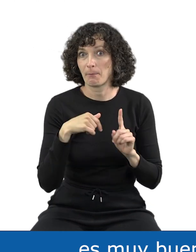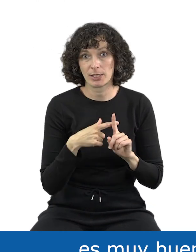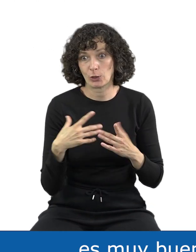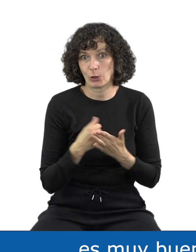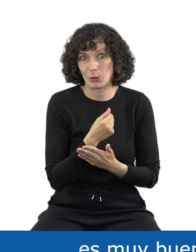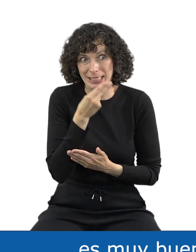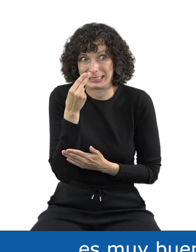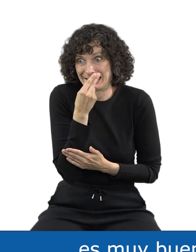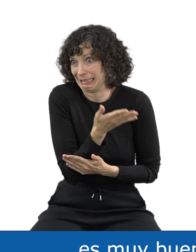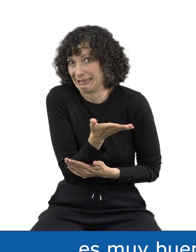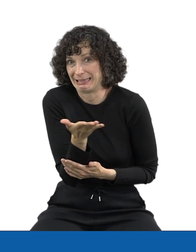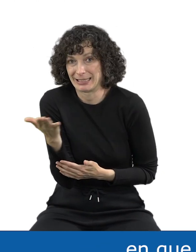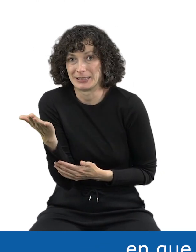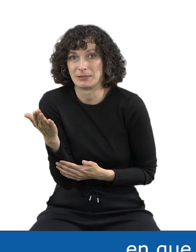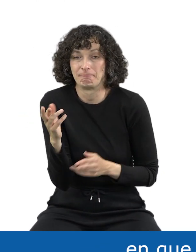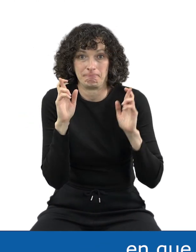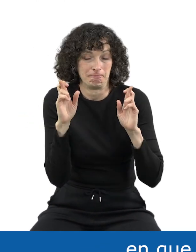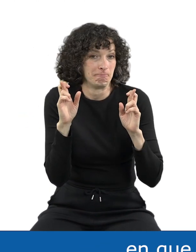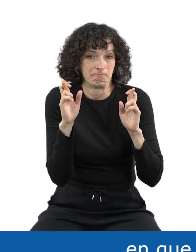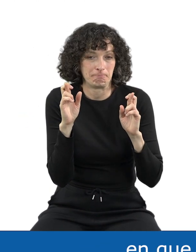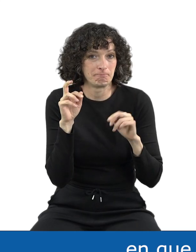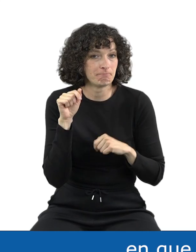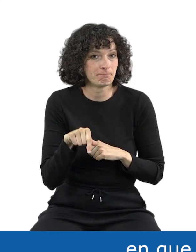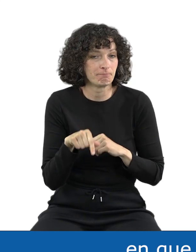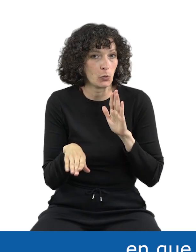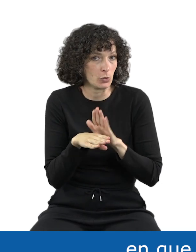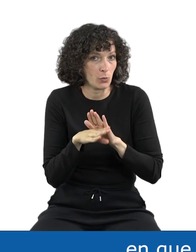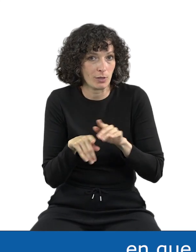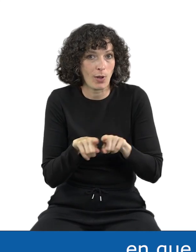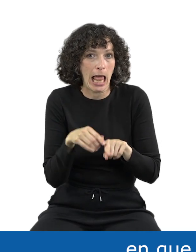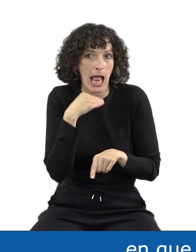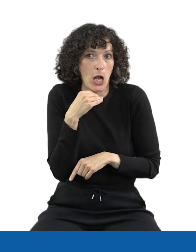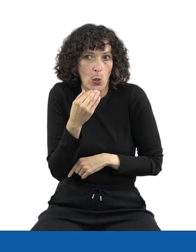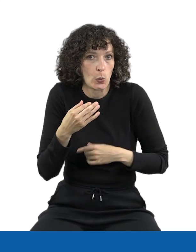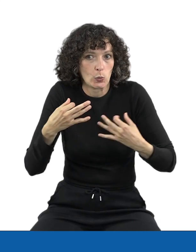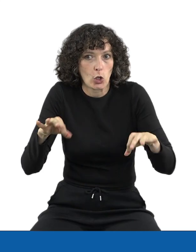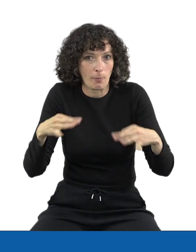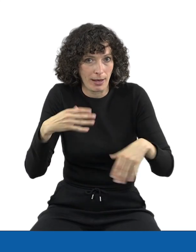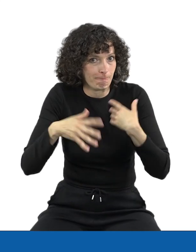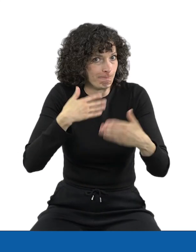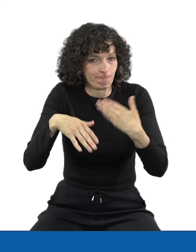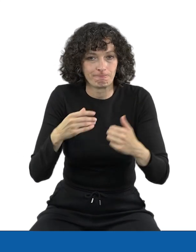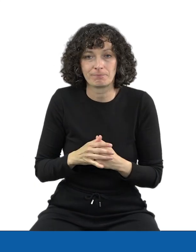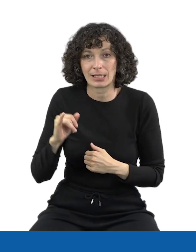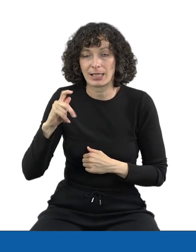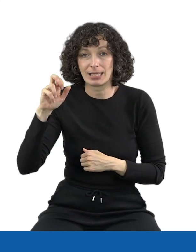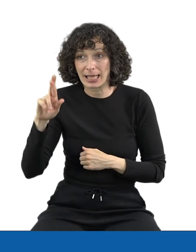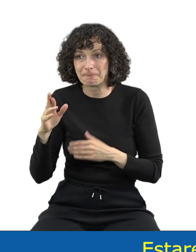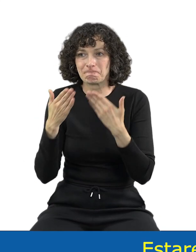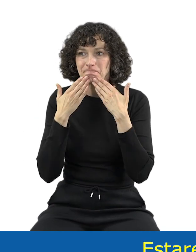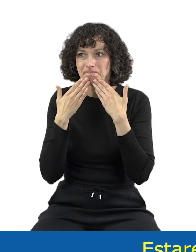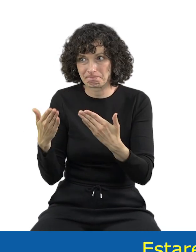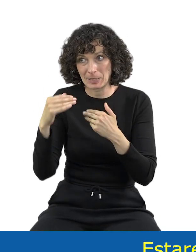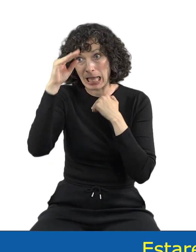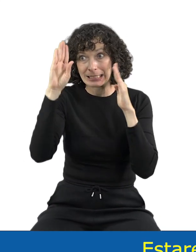y hay mucho interés por ambas partes, yo creo, en que esto se mantenga como algo habitual. Pues Iker, muchísimas